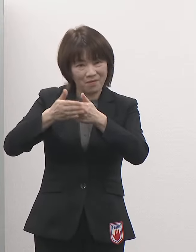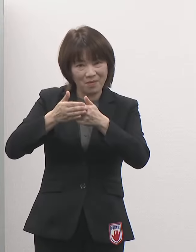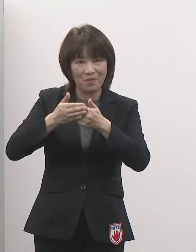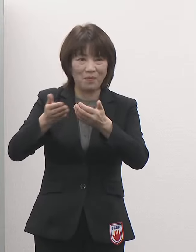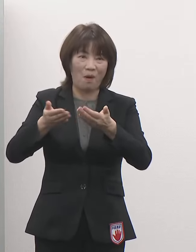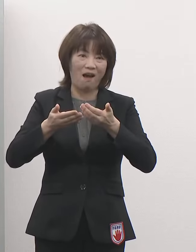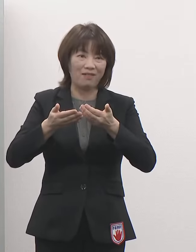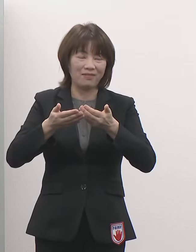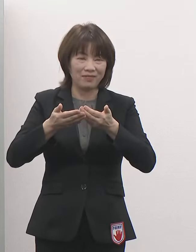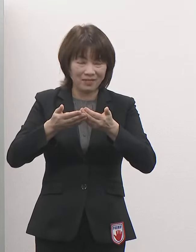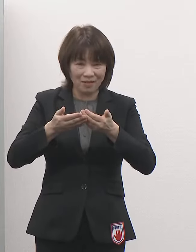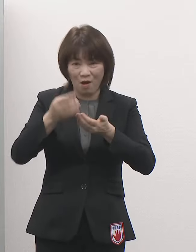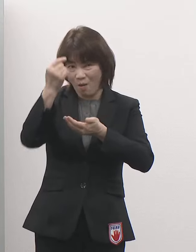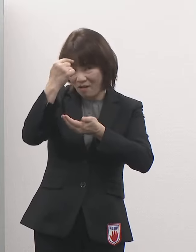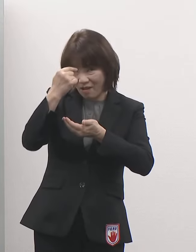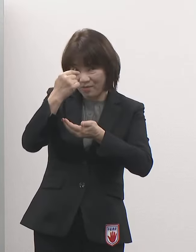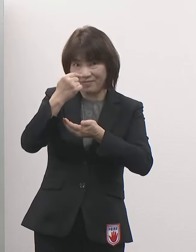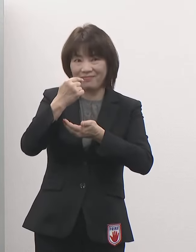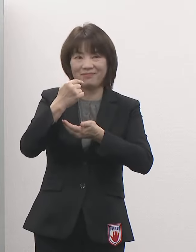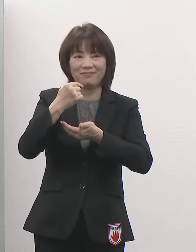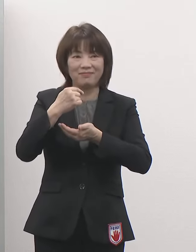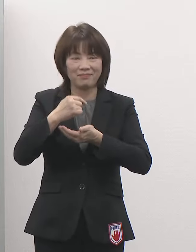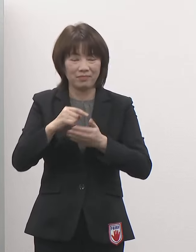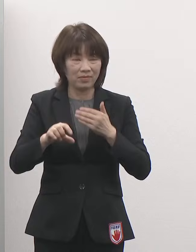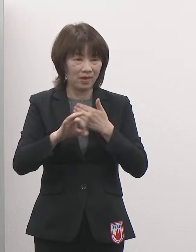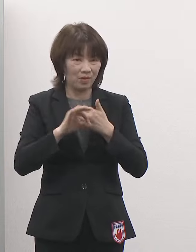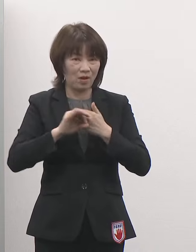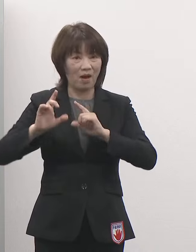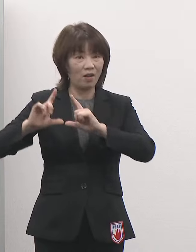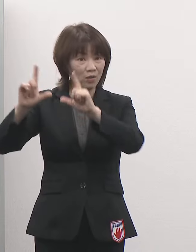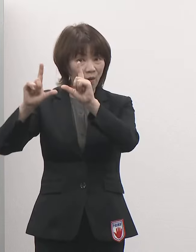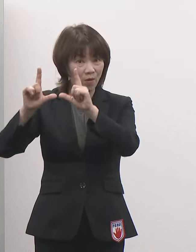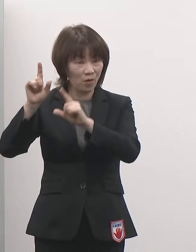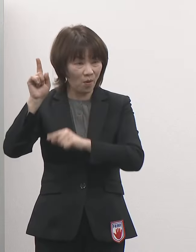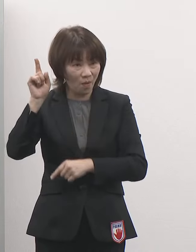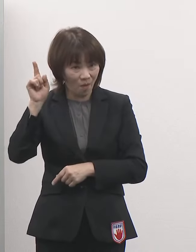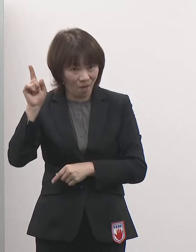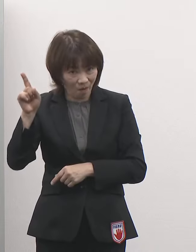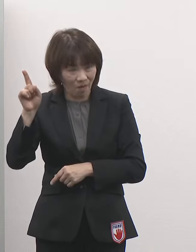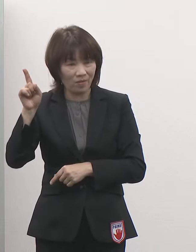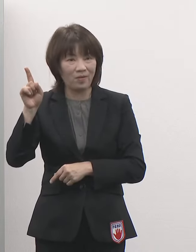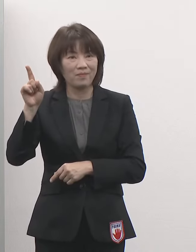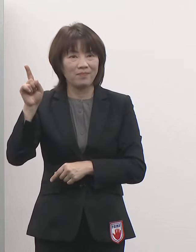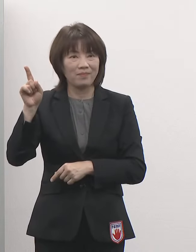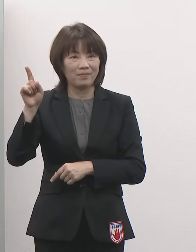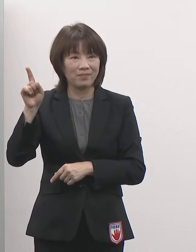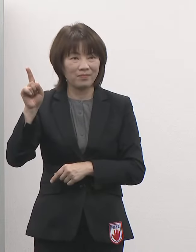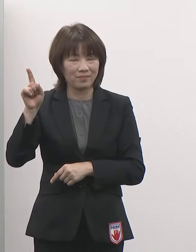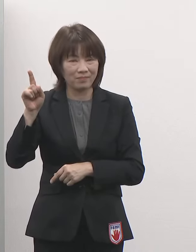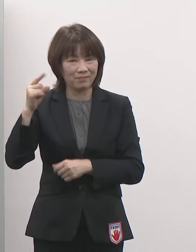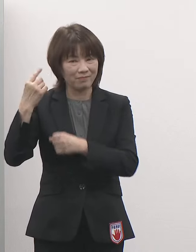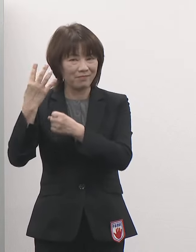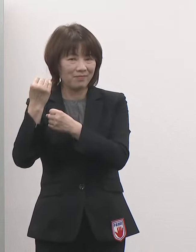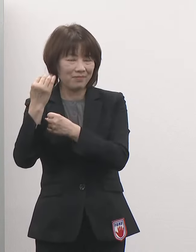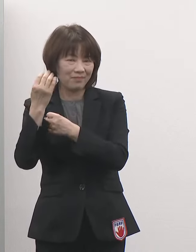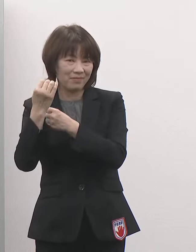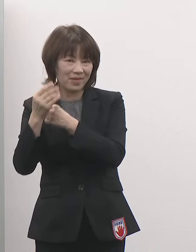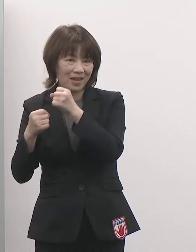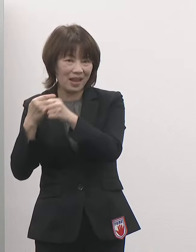、むしろ私たち山梨県としては、じゃあ例えば東京なりで、首都圏なりでですね、まあ、何年間か修行